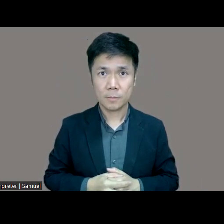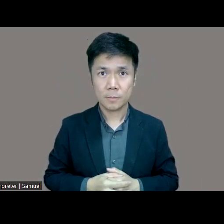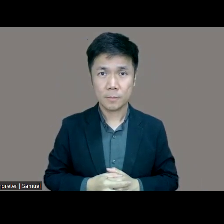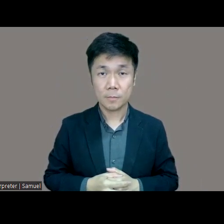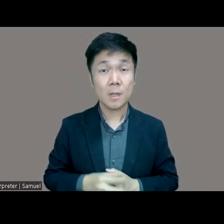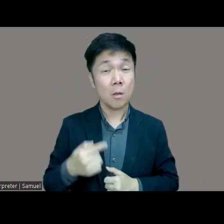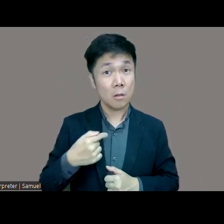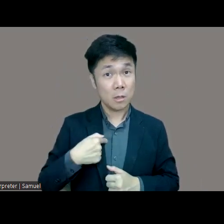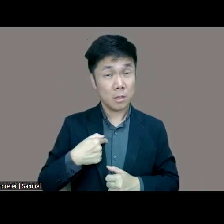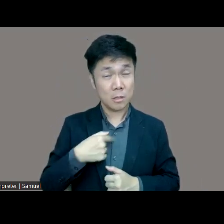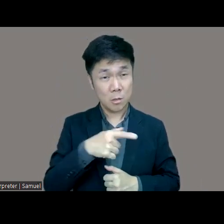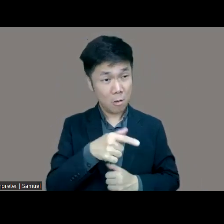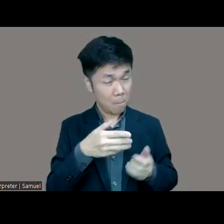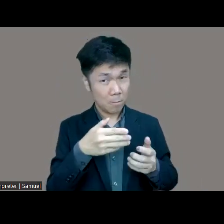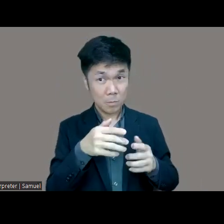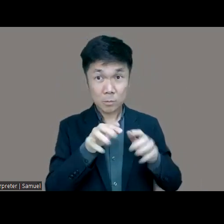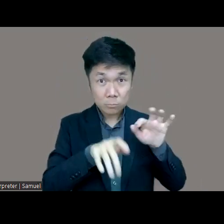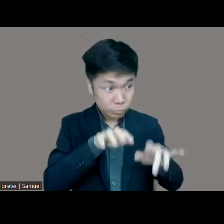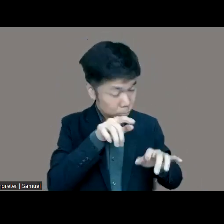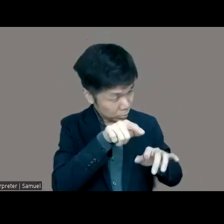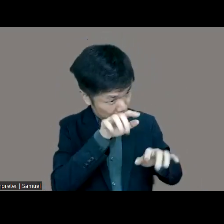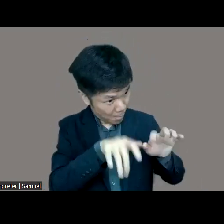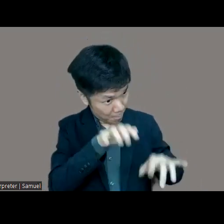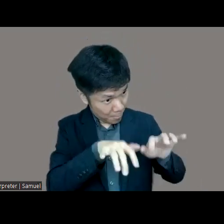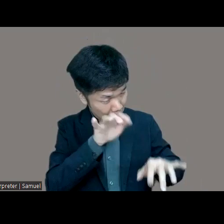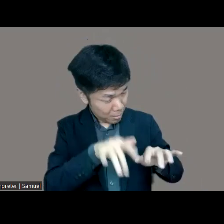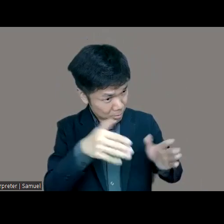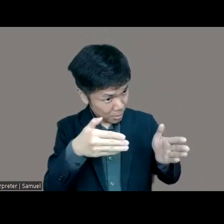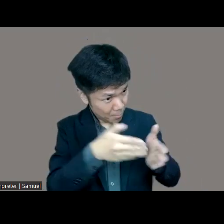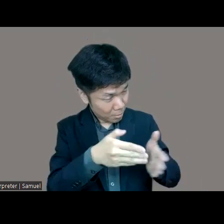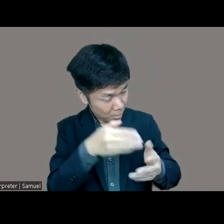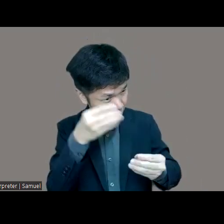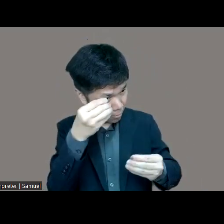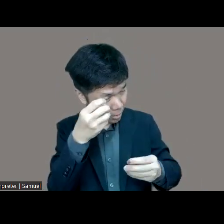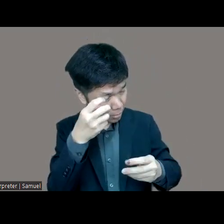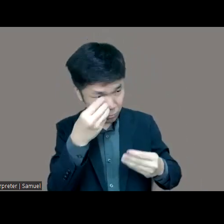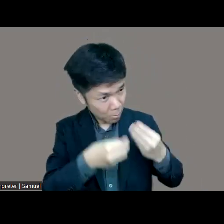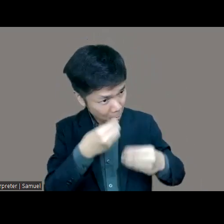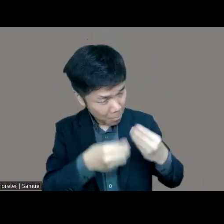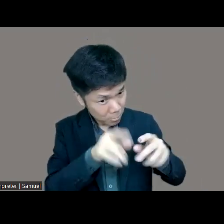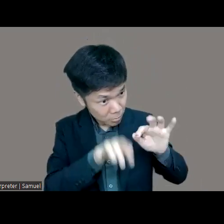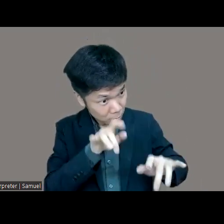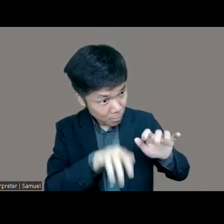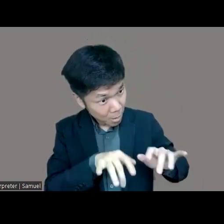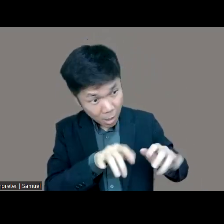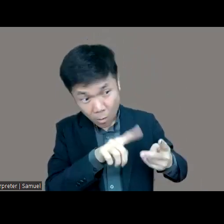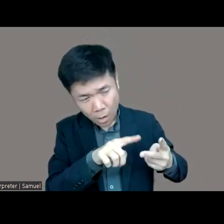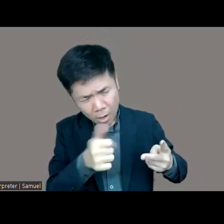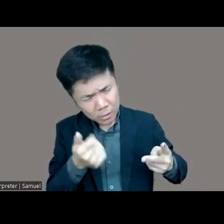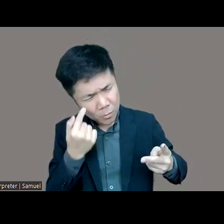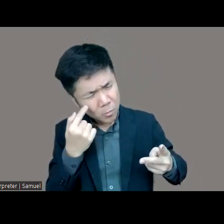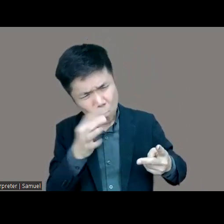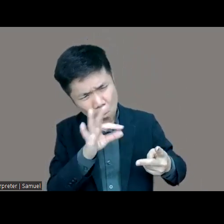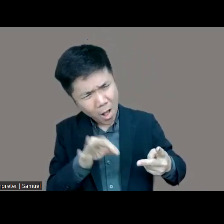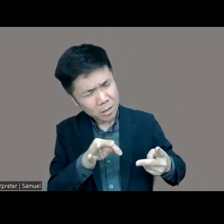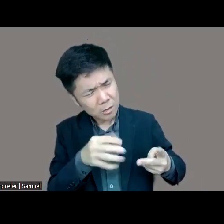Est-ce que ces mesures, est-ce que ces barrières numériques font partie des barrières auxquelles tu fais